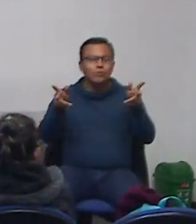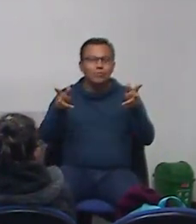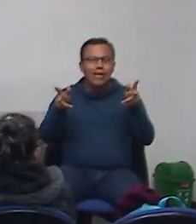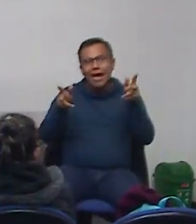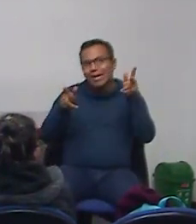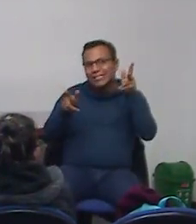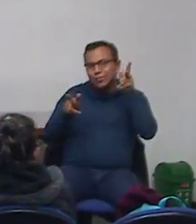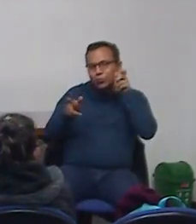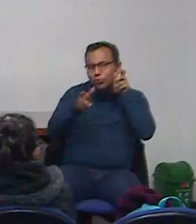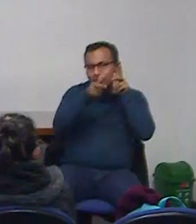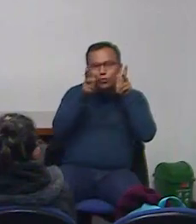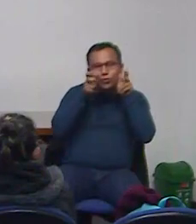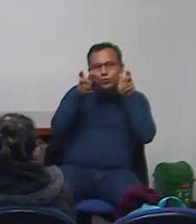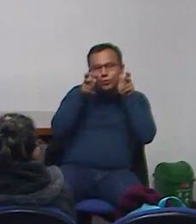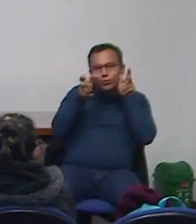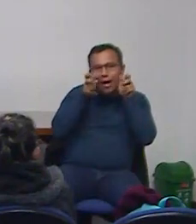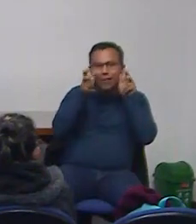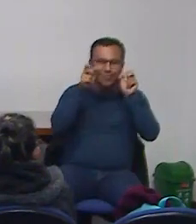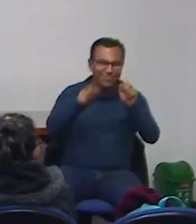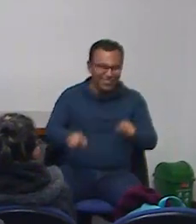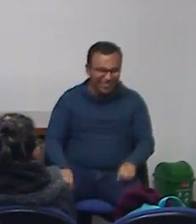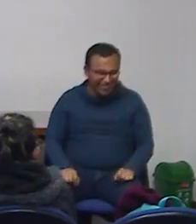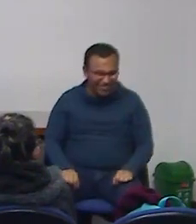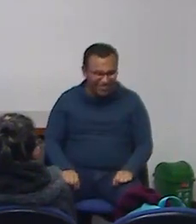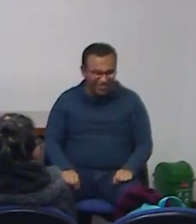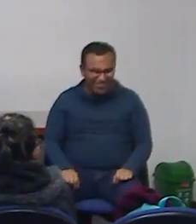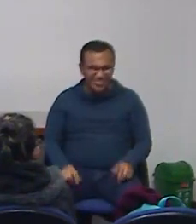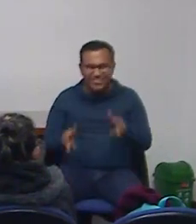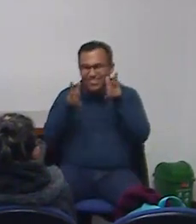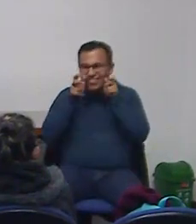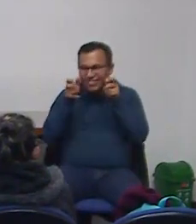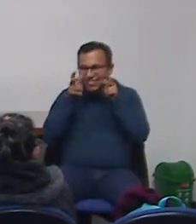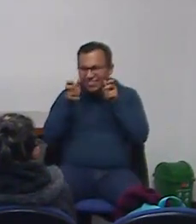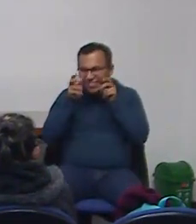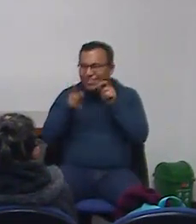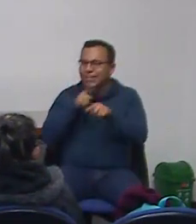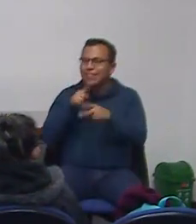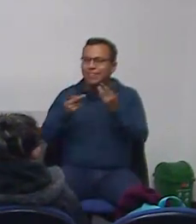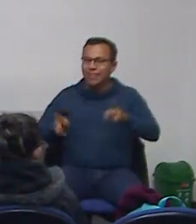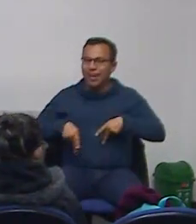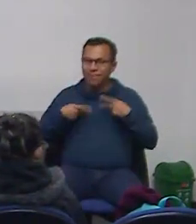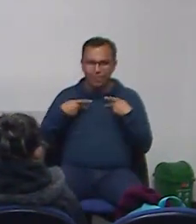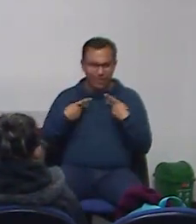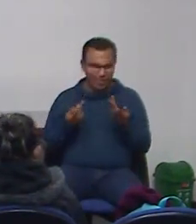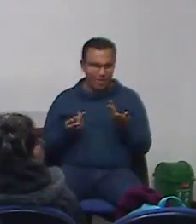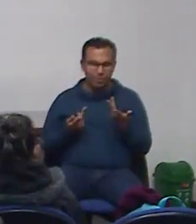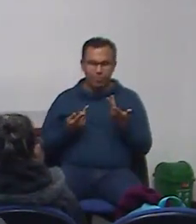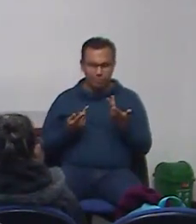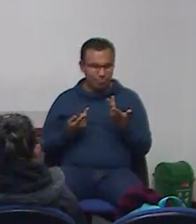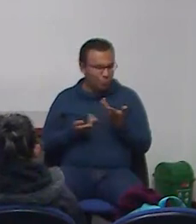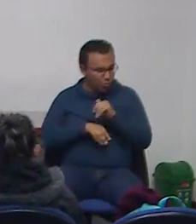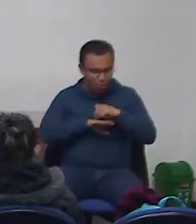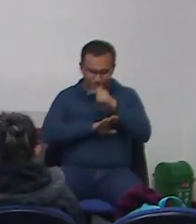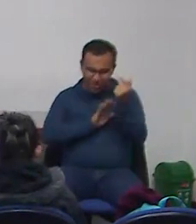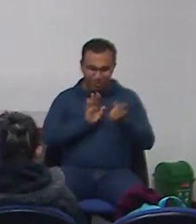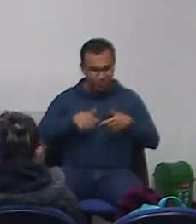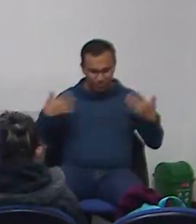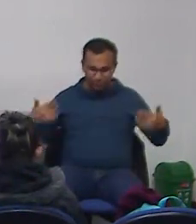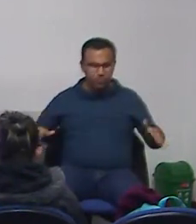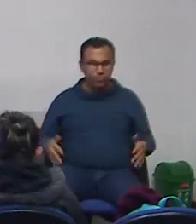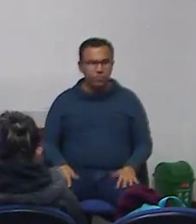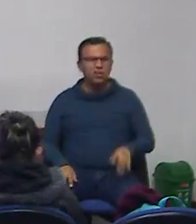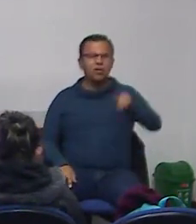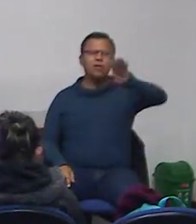escucha de psicología de la vida cotidiana no del biorritmo listo entonces